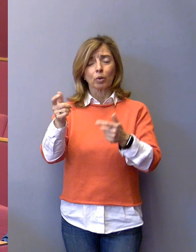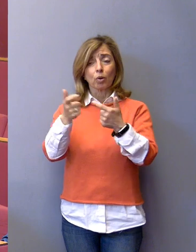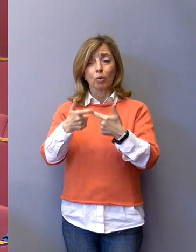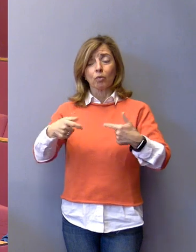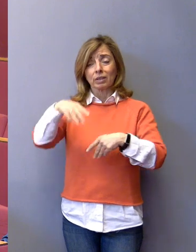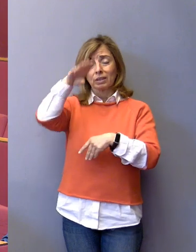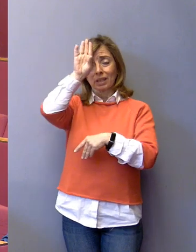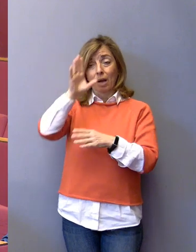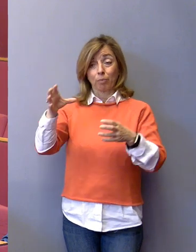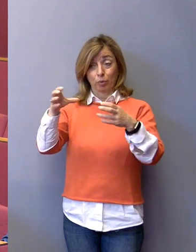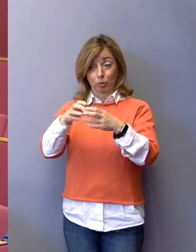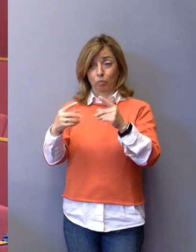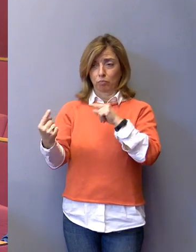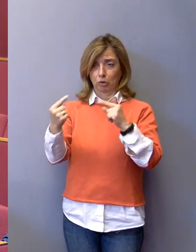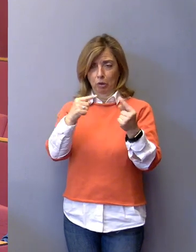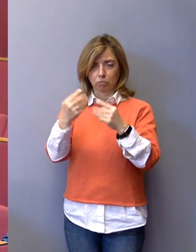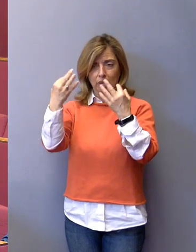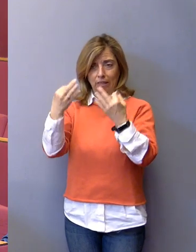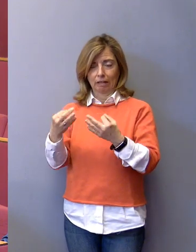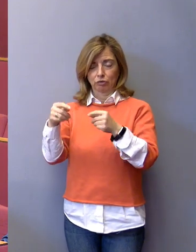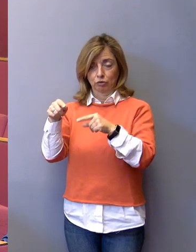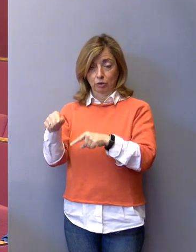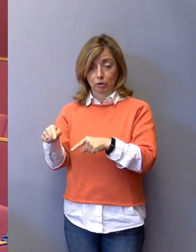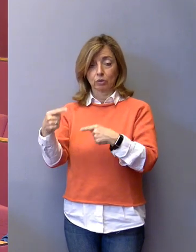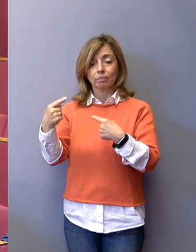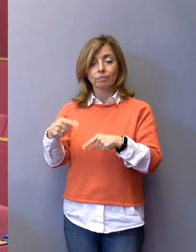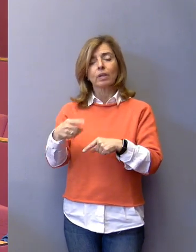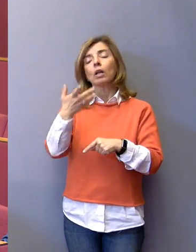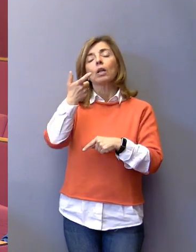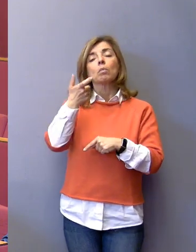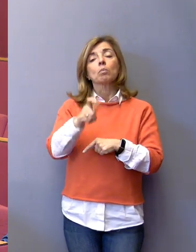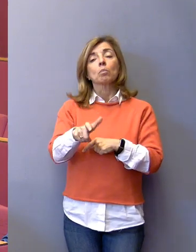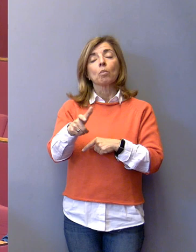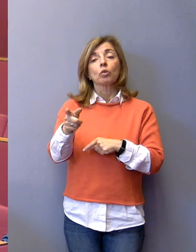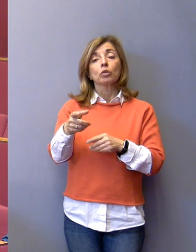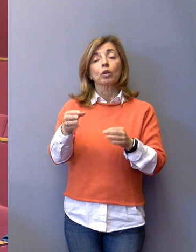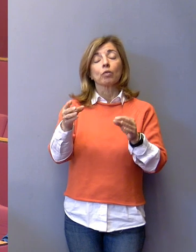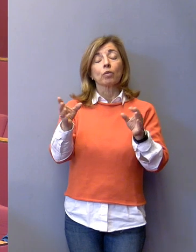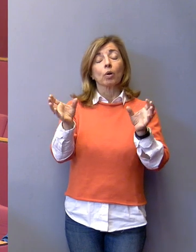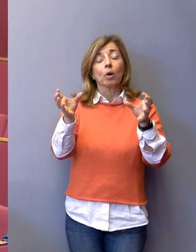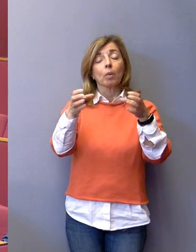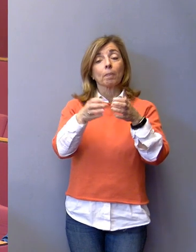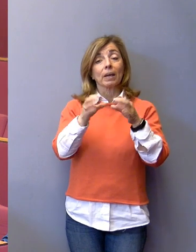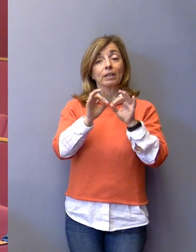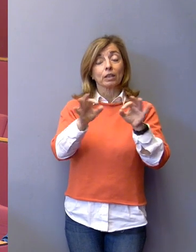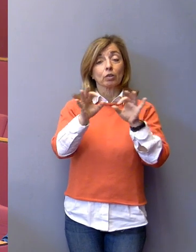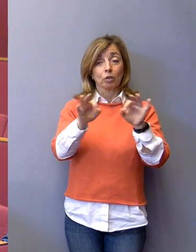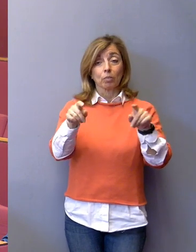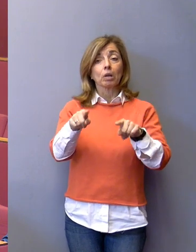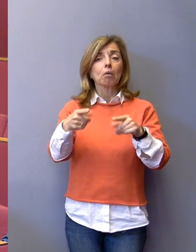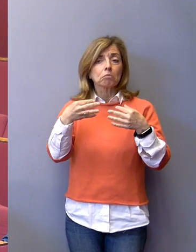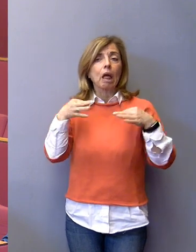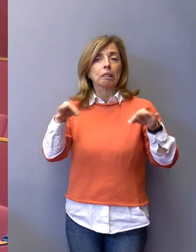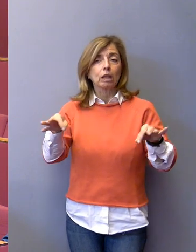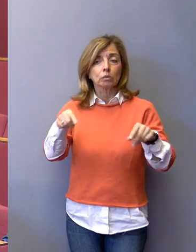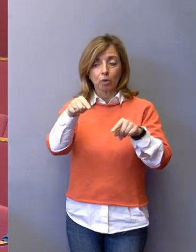e deciso a convenienza capigruppo la motivazione per il quale il Partito Democratico in quella sede si era reso indisponibile a modificare il testo e